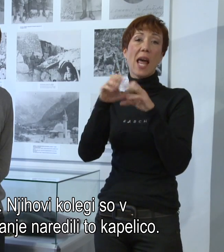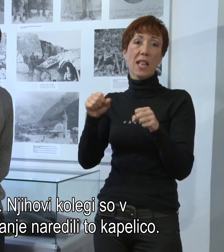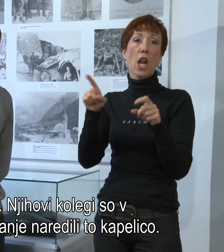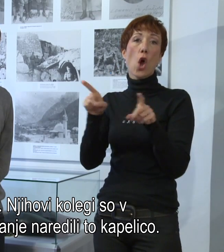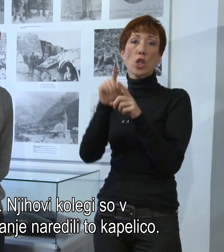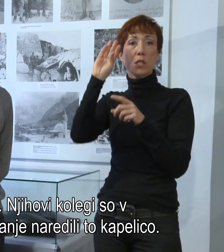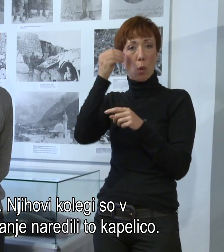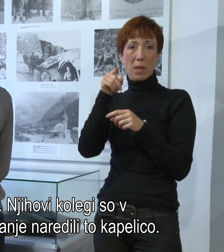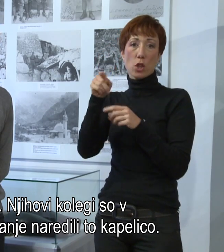cerkvico.